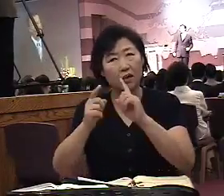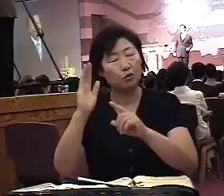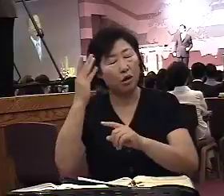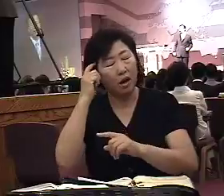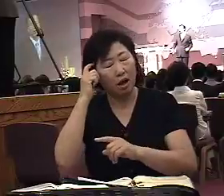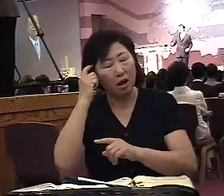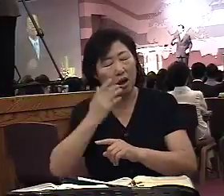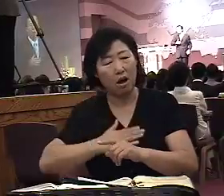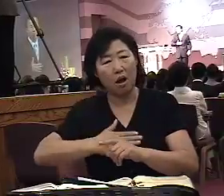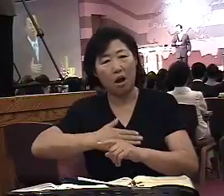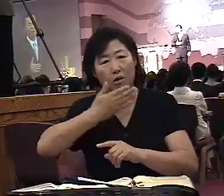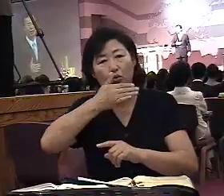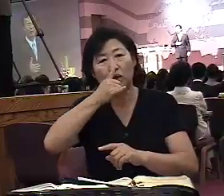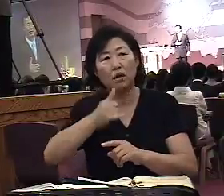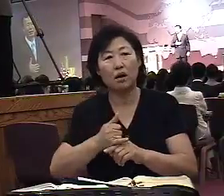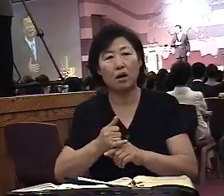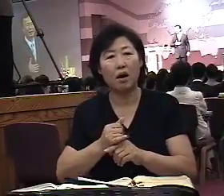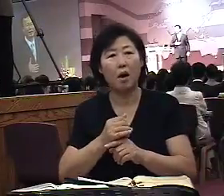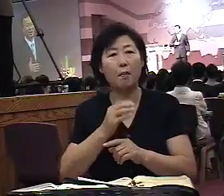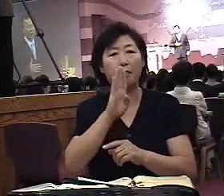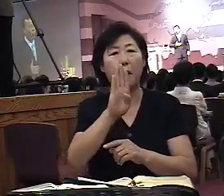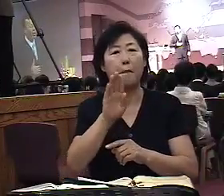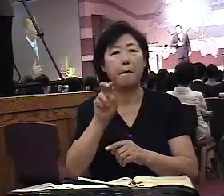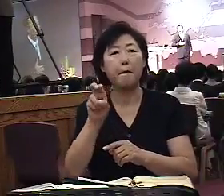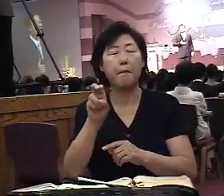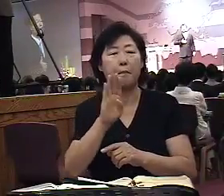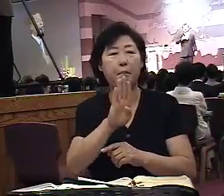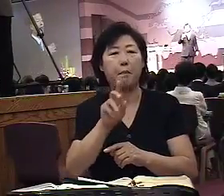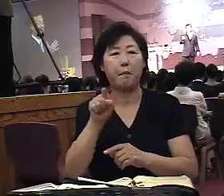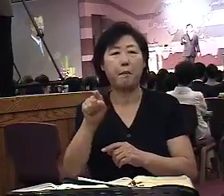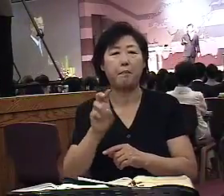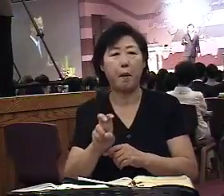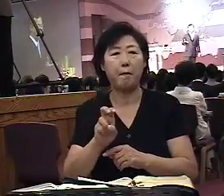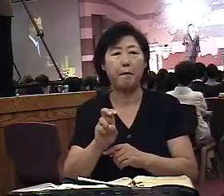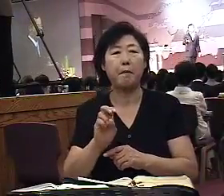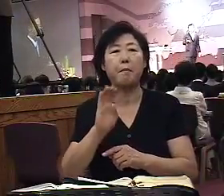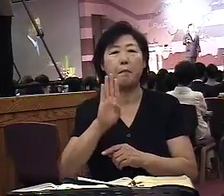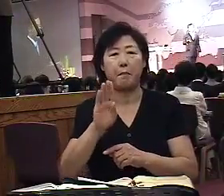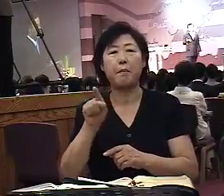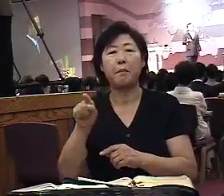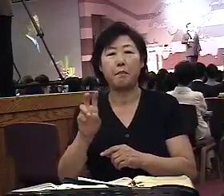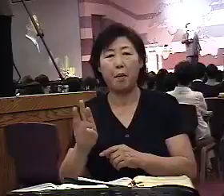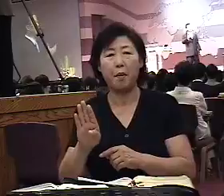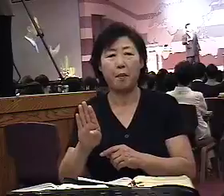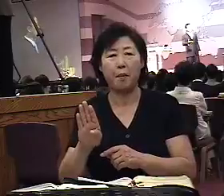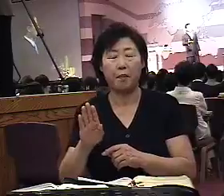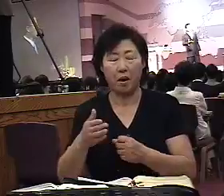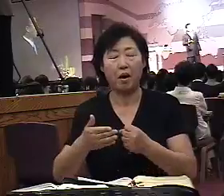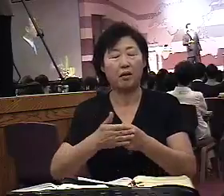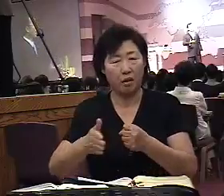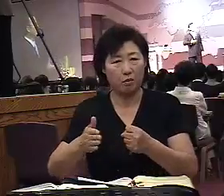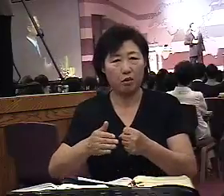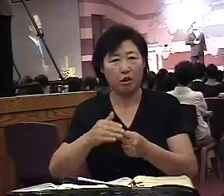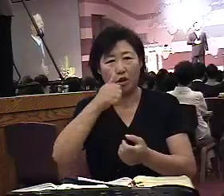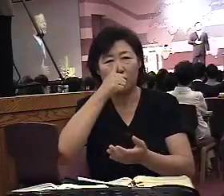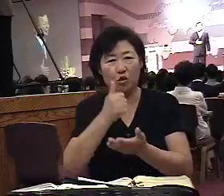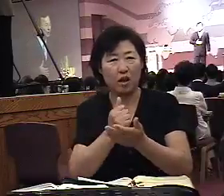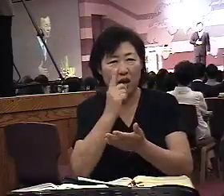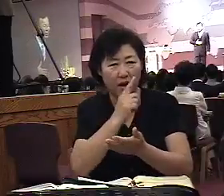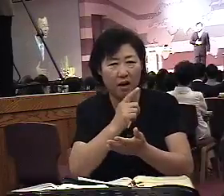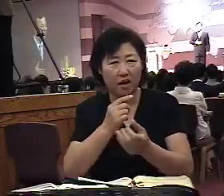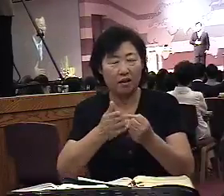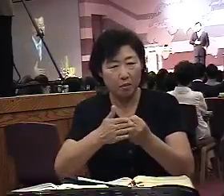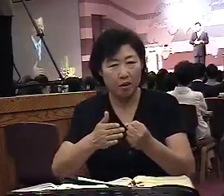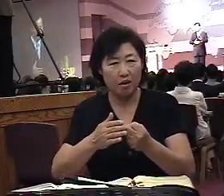거예요. 범법함 때문에, 저와 여러분들의 죄악 때문에, 목이 곧고 마음이